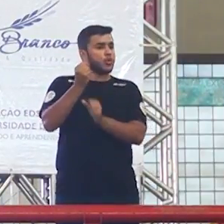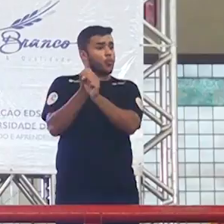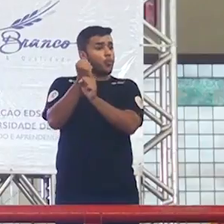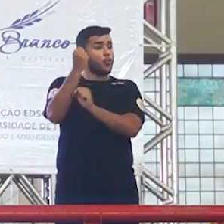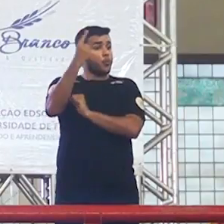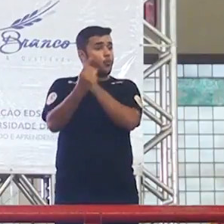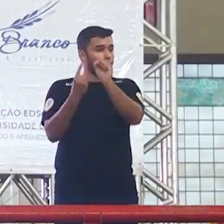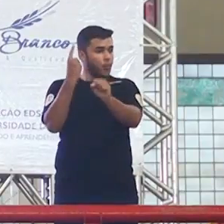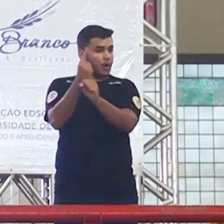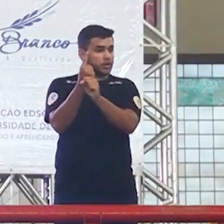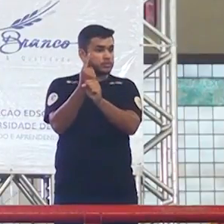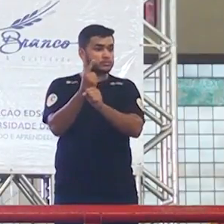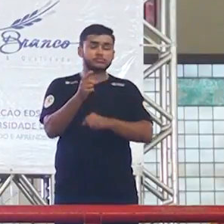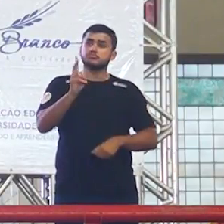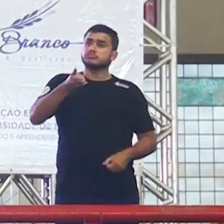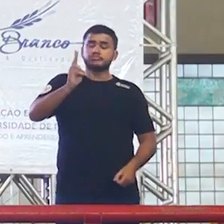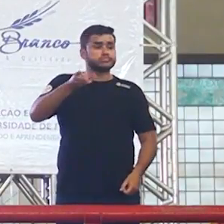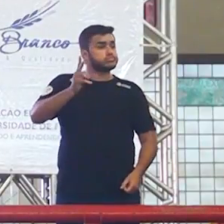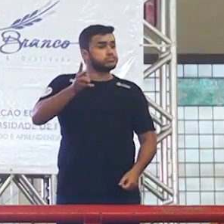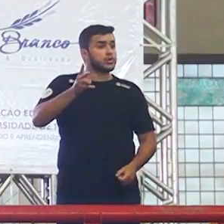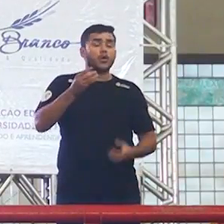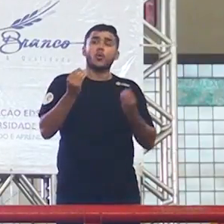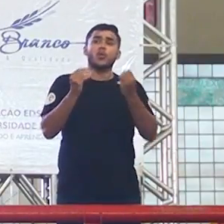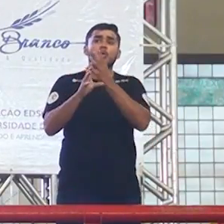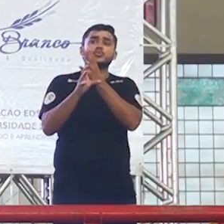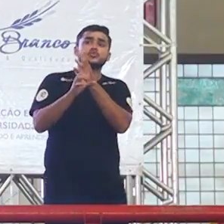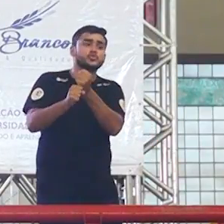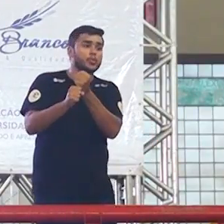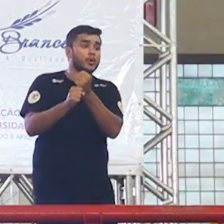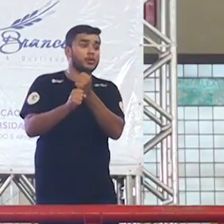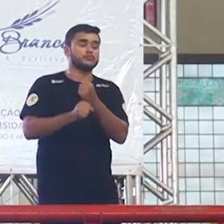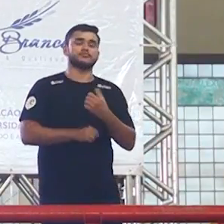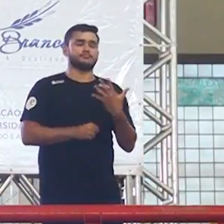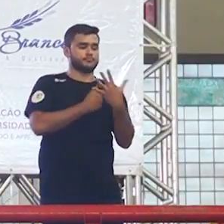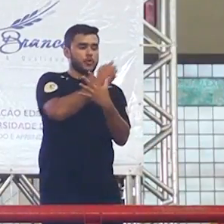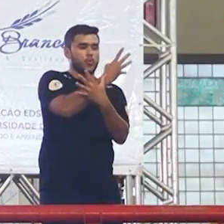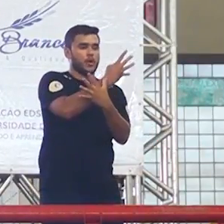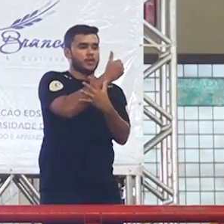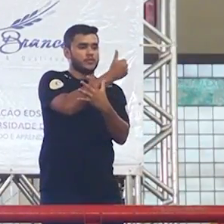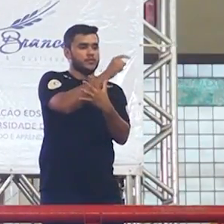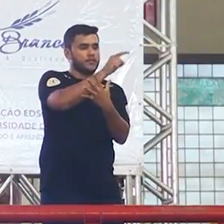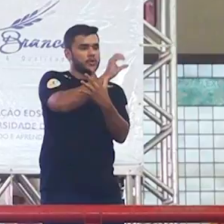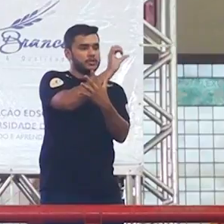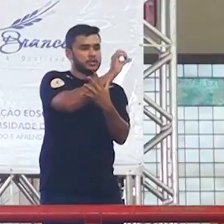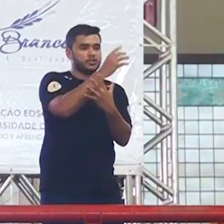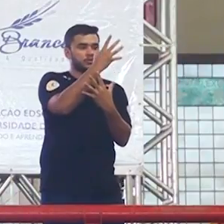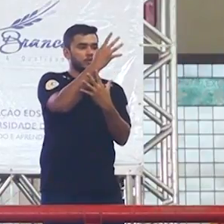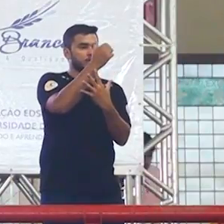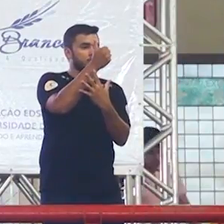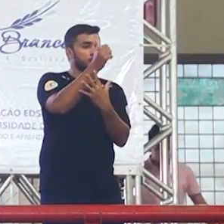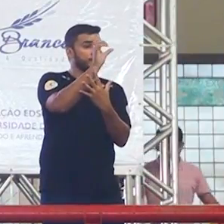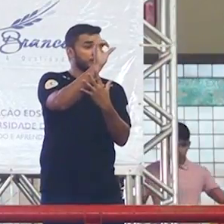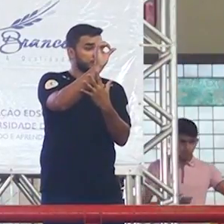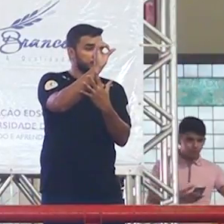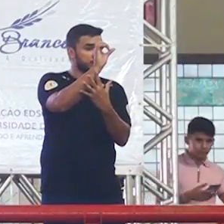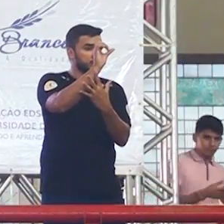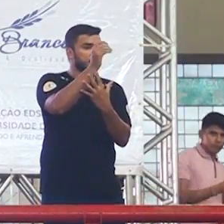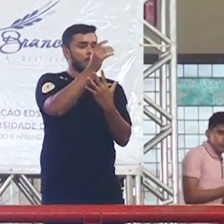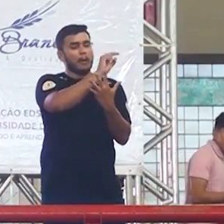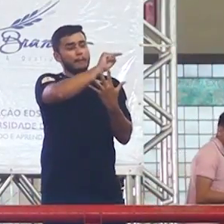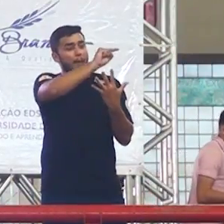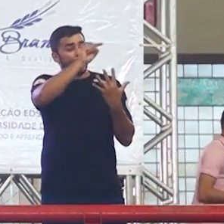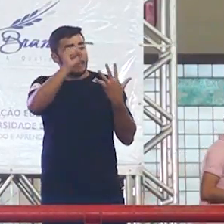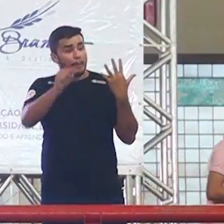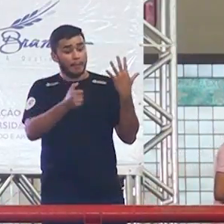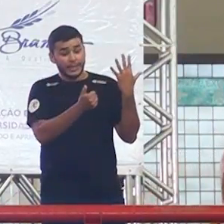499,2 kWh, próximo de 500 kWh. Aí você tem 1 kWh é 0,25 reais.